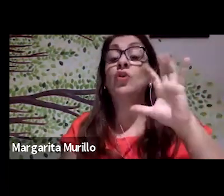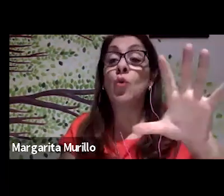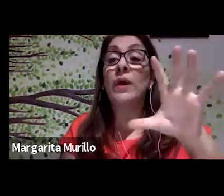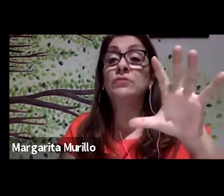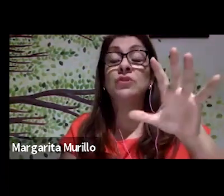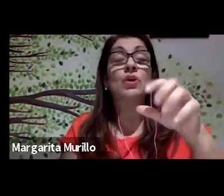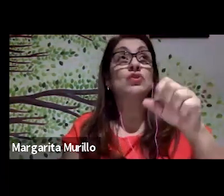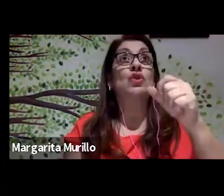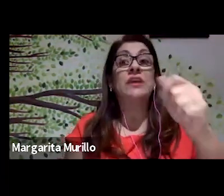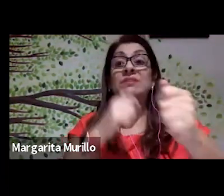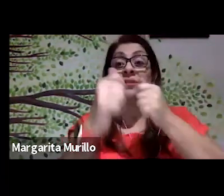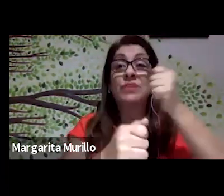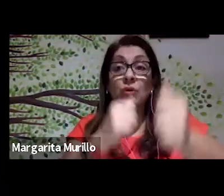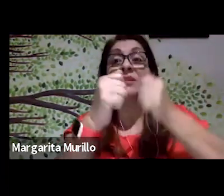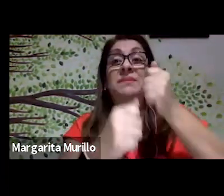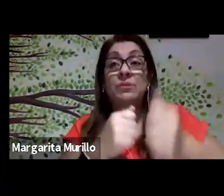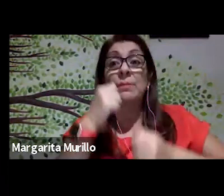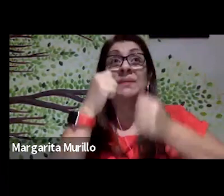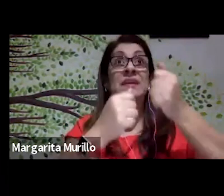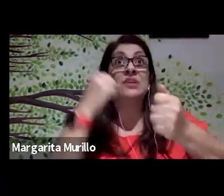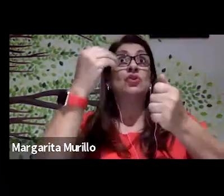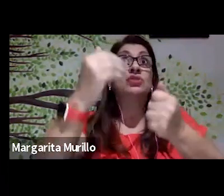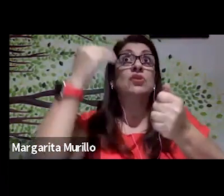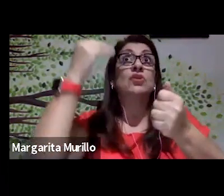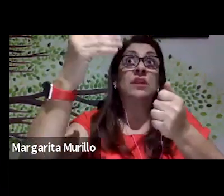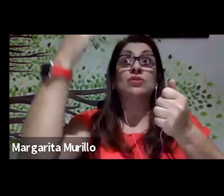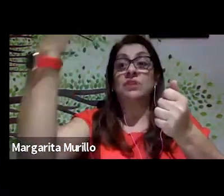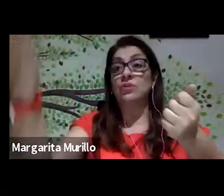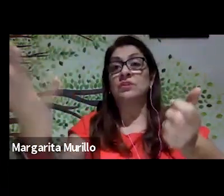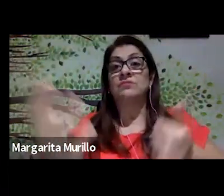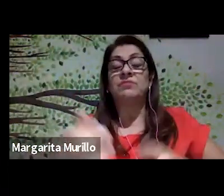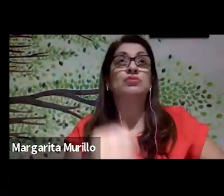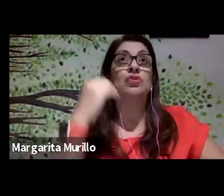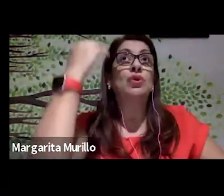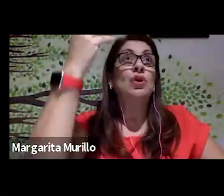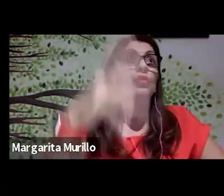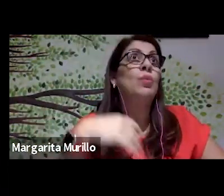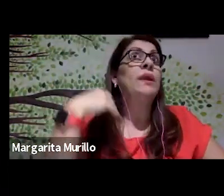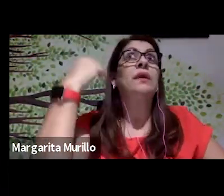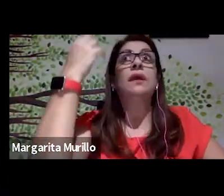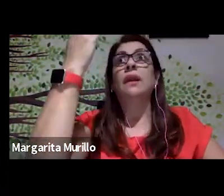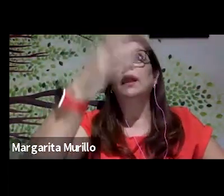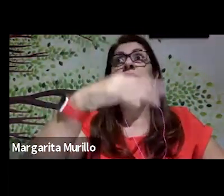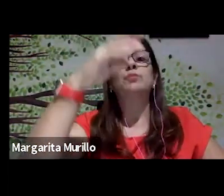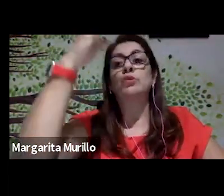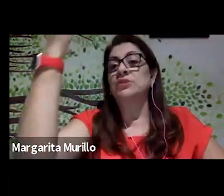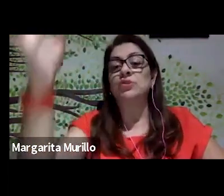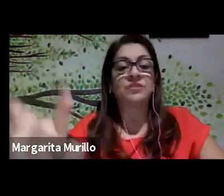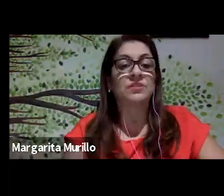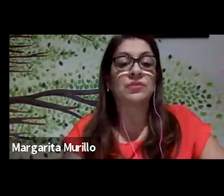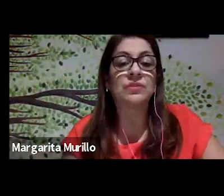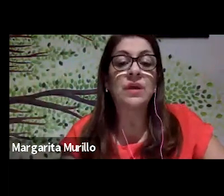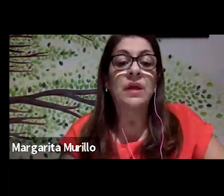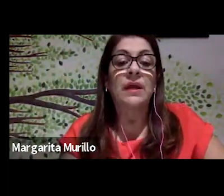Y si son juegos Yo quiero hacer una cosa y pasar una pantalla y otra y otra y otra y otra el famoso güi el Xbox